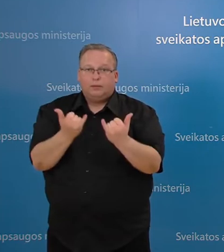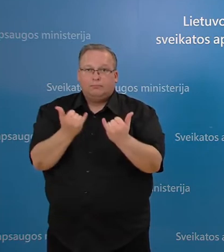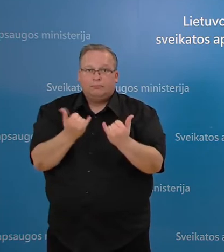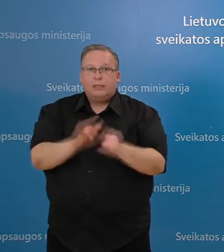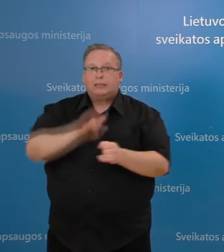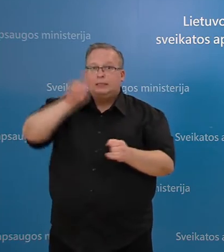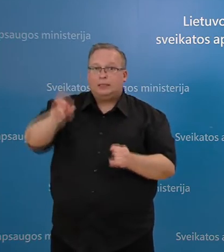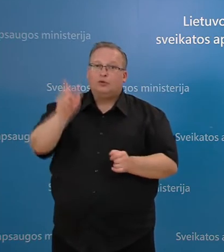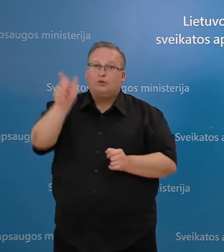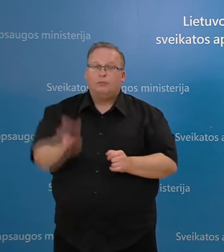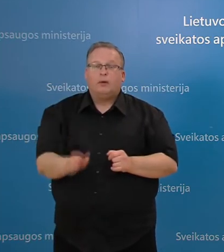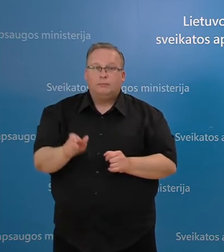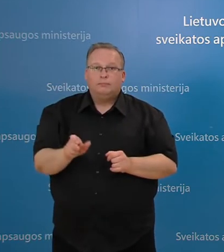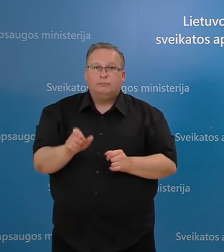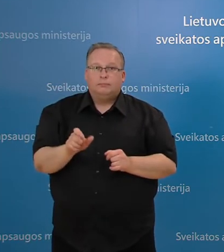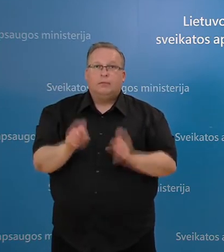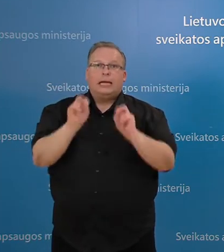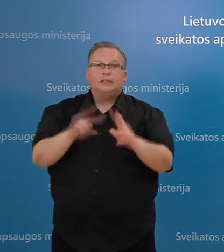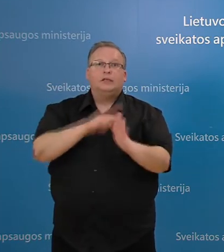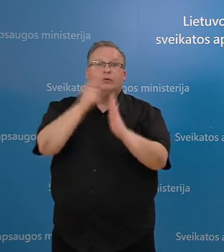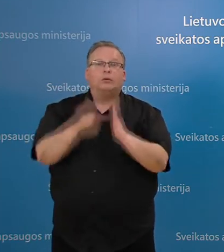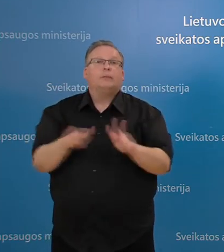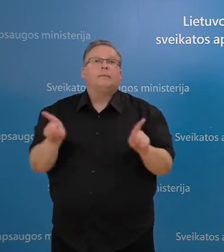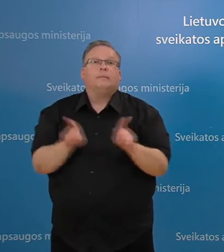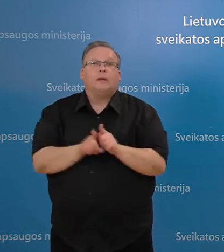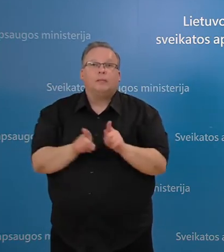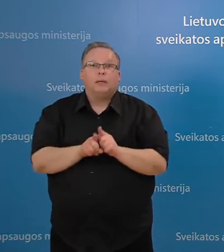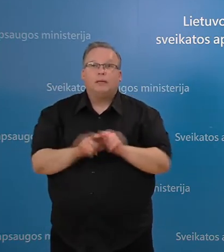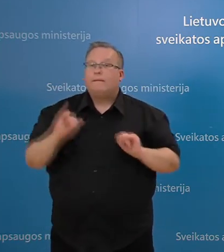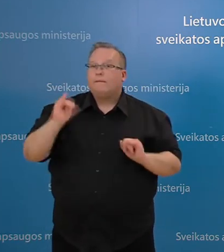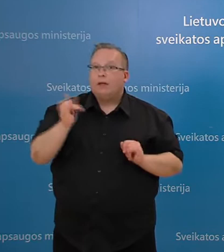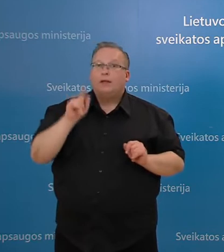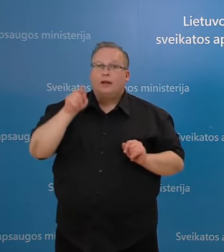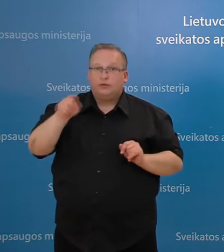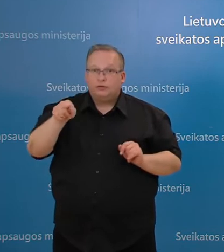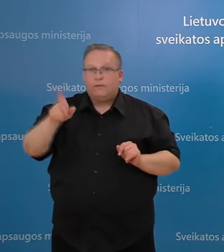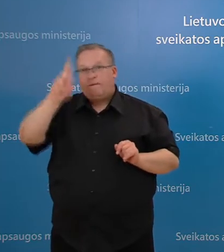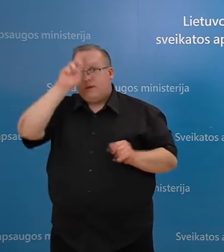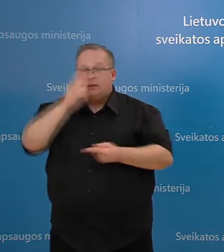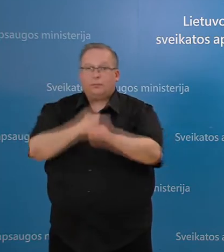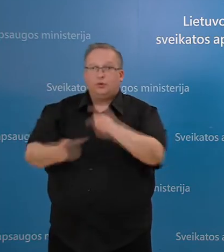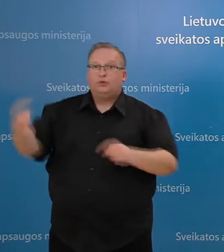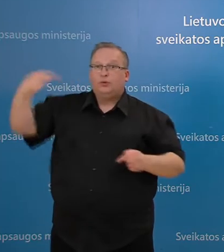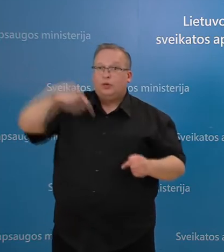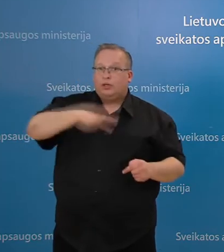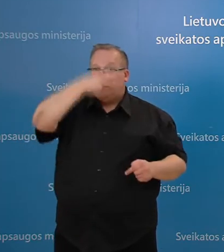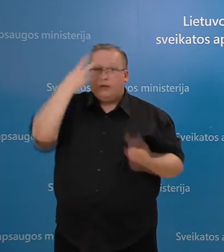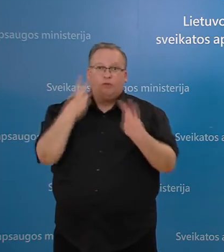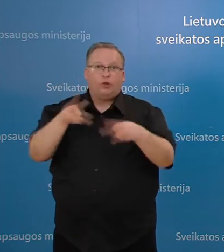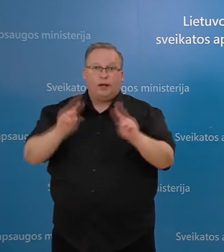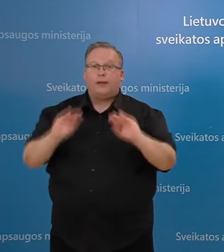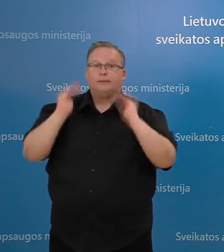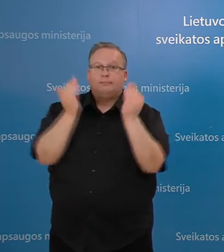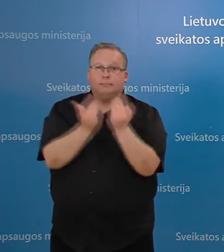yra asmens visiškai rizikos klausimas ir taip pat įsivertinti, ar iš to šalies atvykus į Lietuvą nereikės